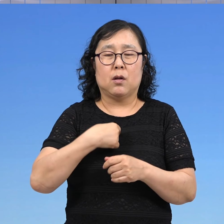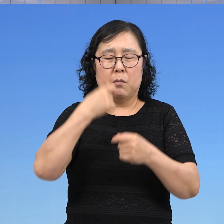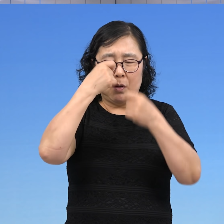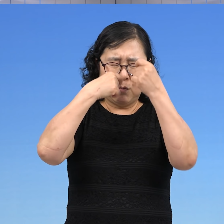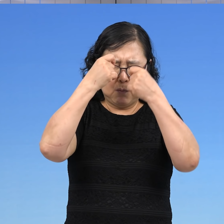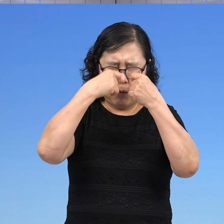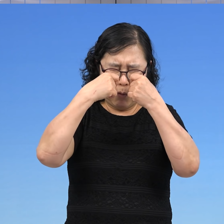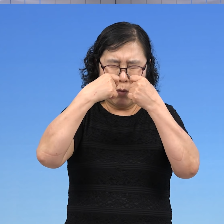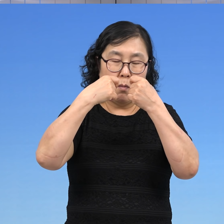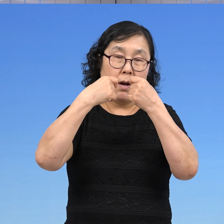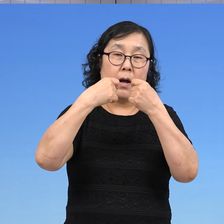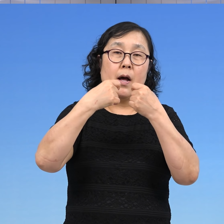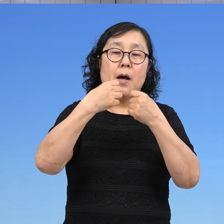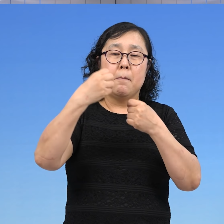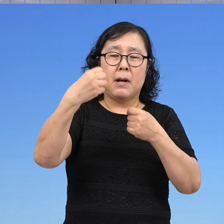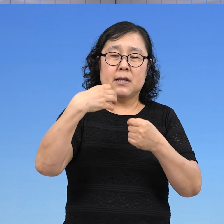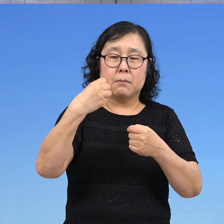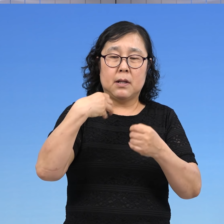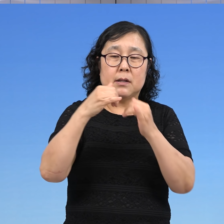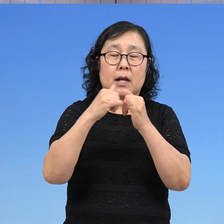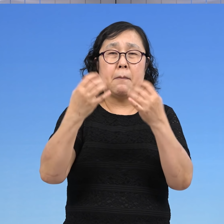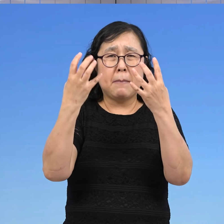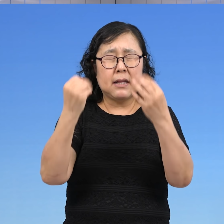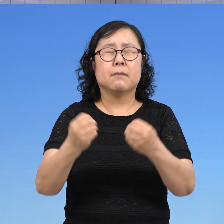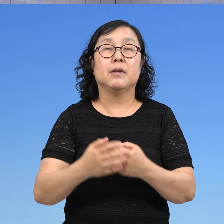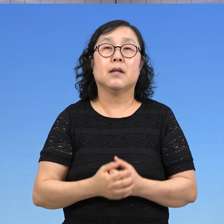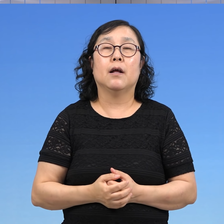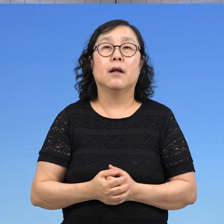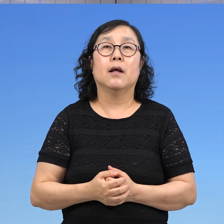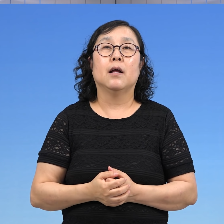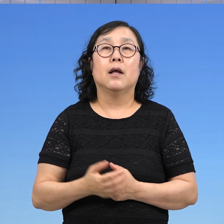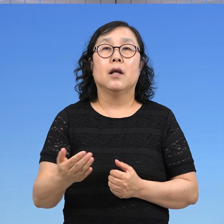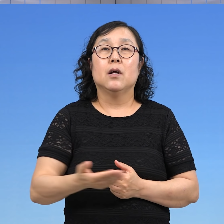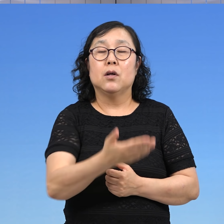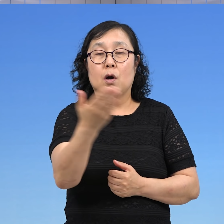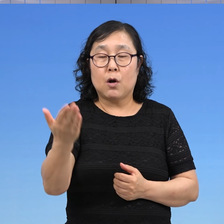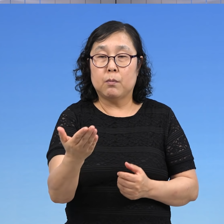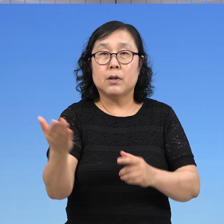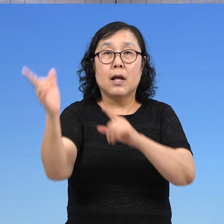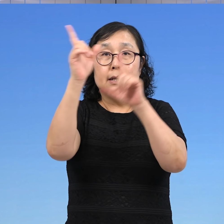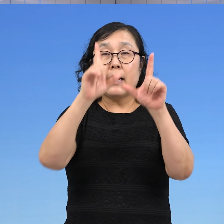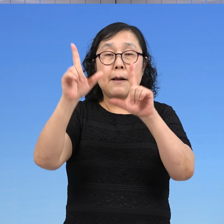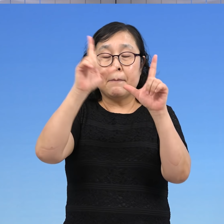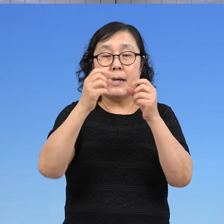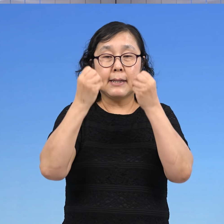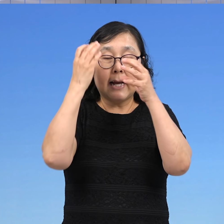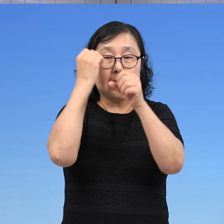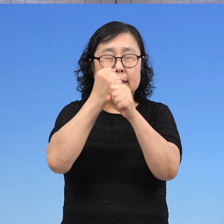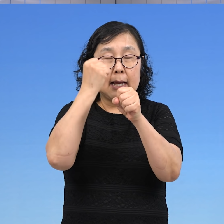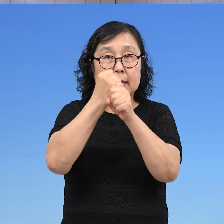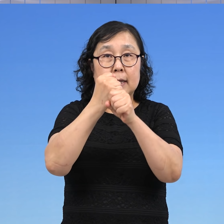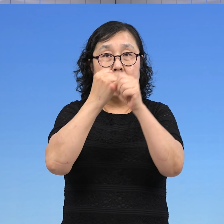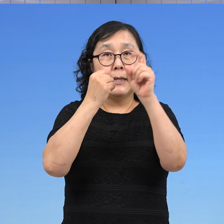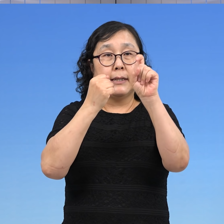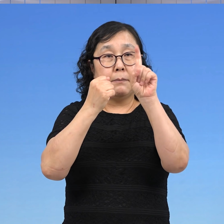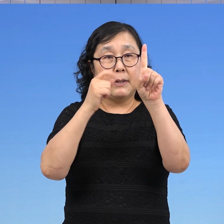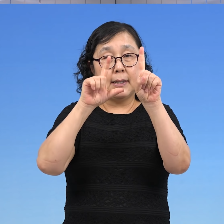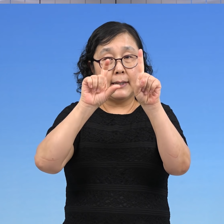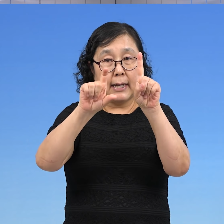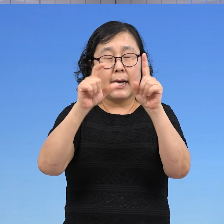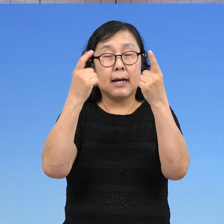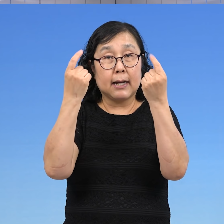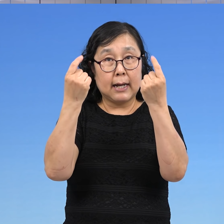멀다하고 눈물로 호소를 하고 계십니다 오늘 여러분 여러분의 삶이 창세기 11장 같으세요